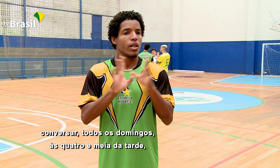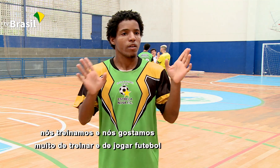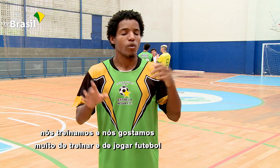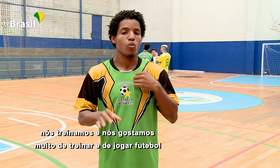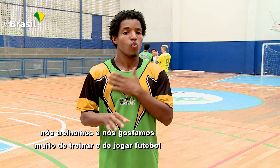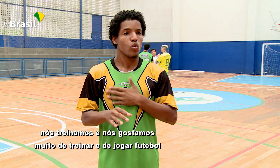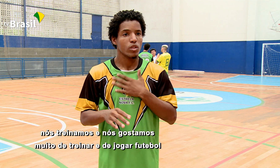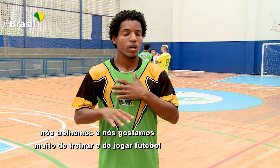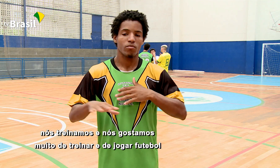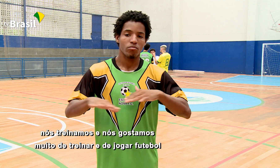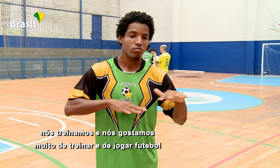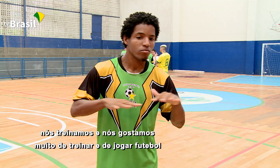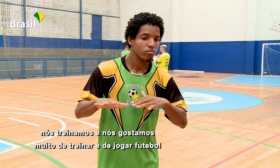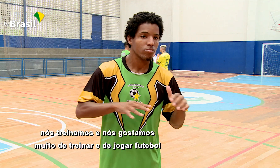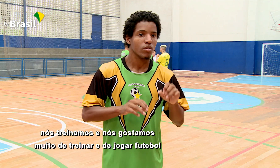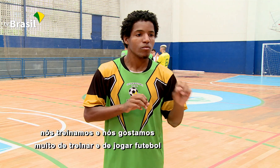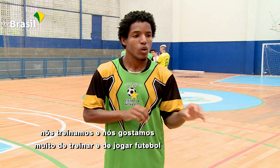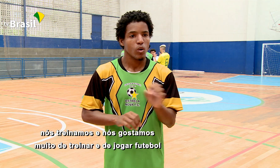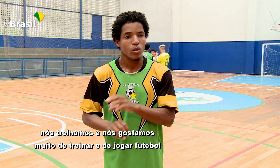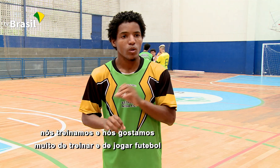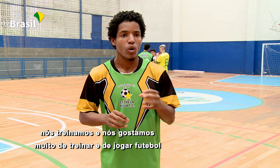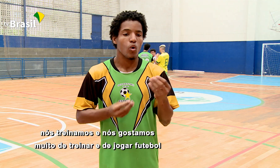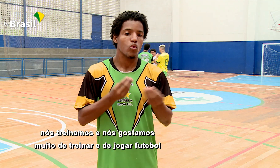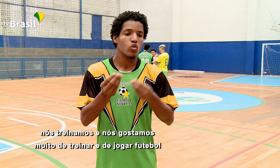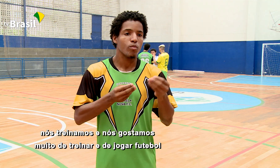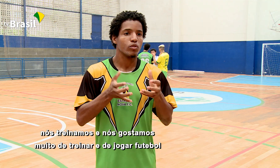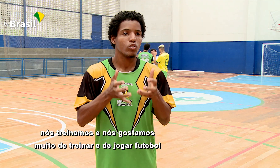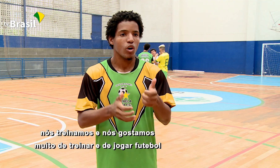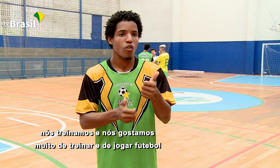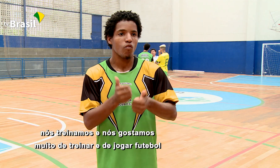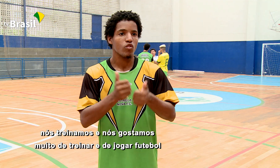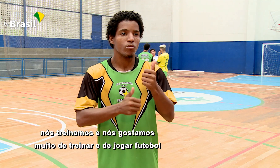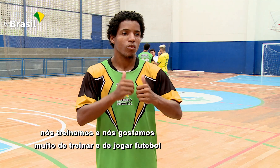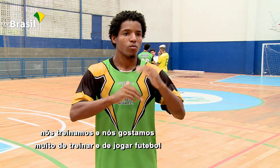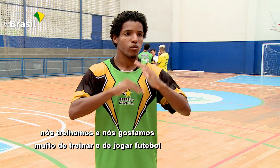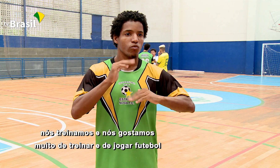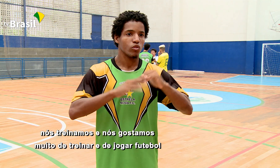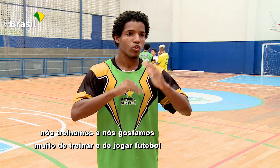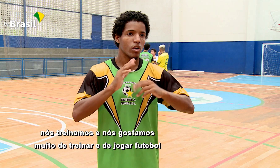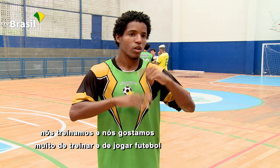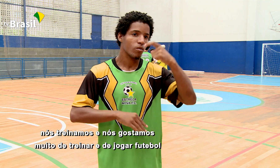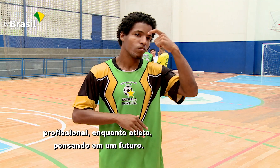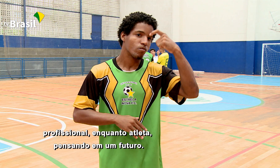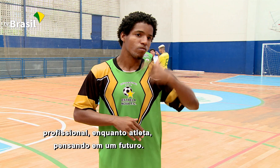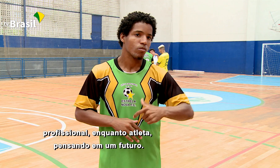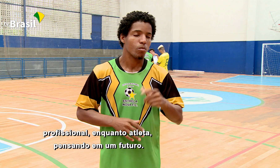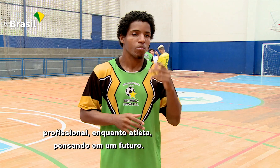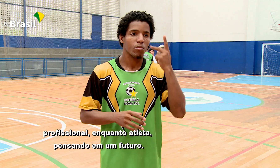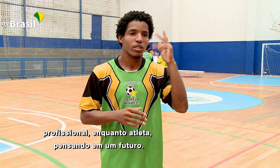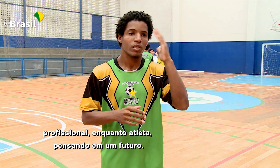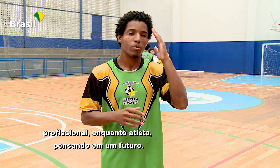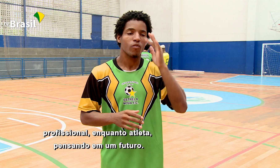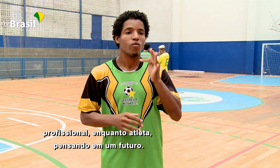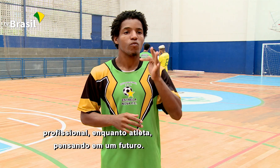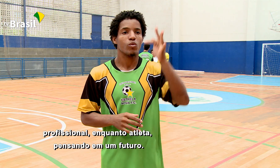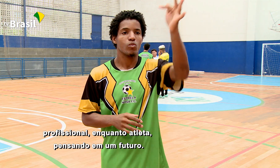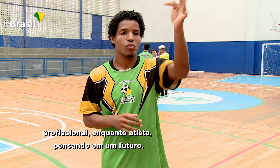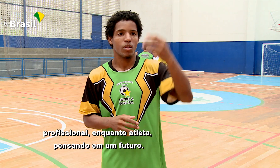nós treinamos. E nós gostamos muito de treinar e de jogar futebol profissional, enquanto